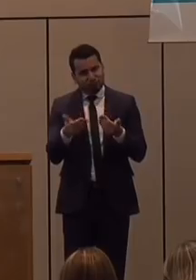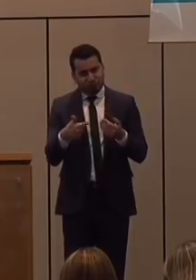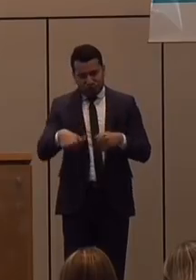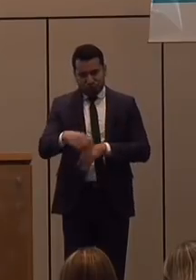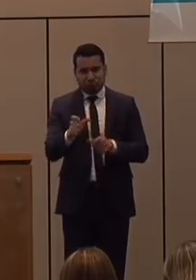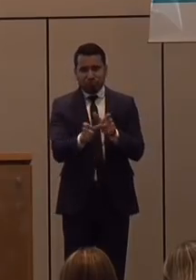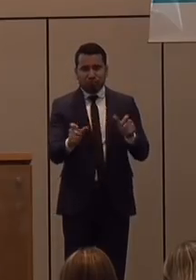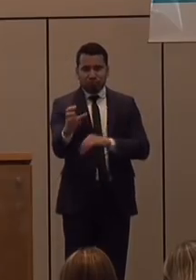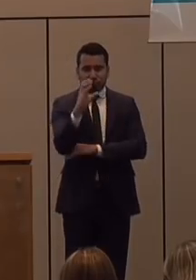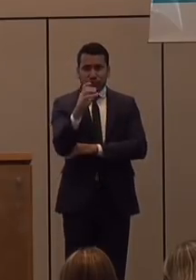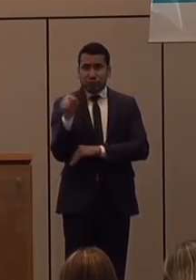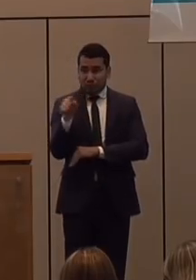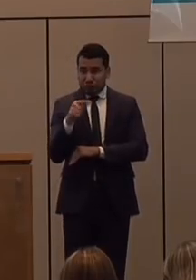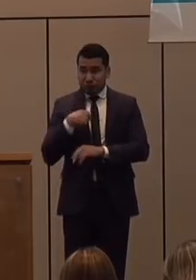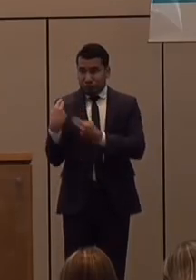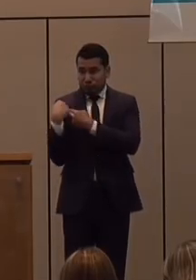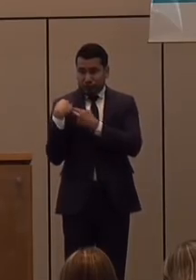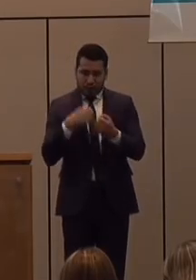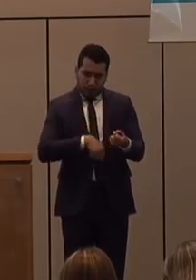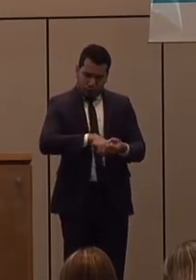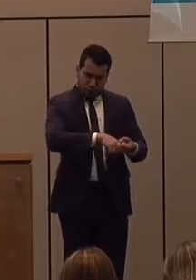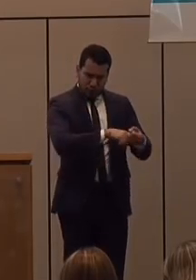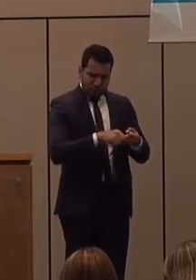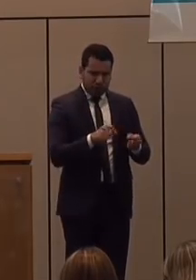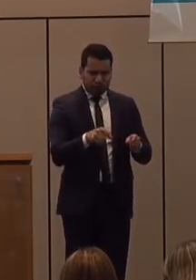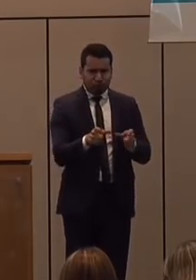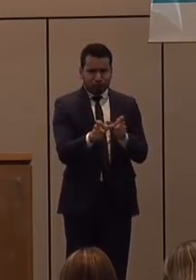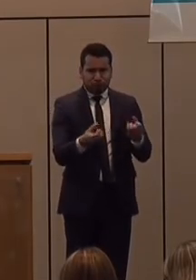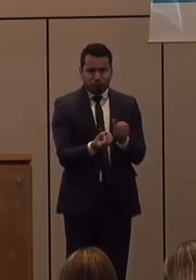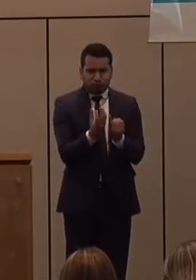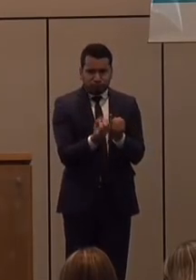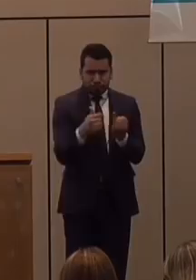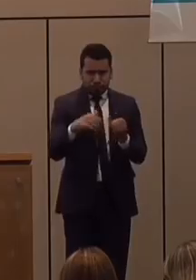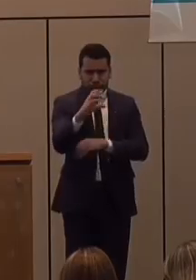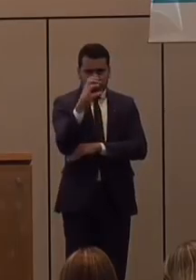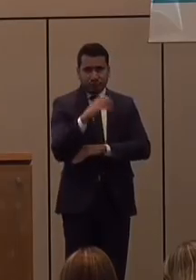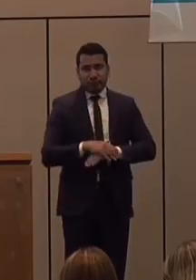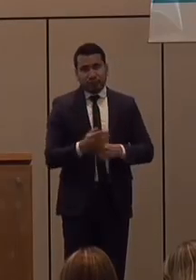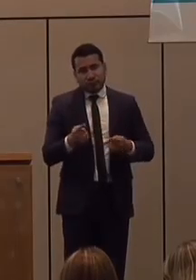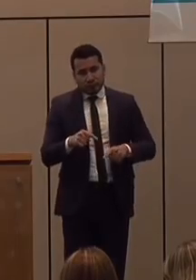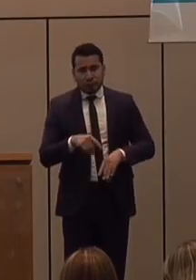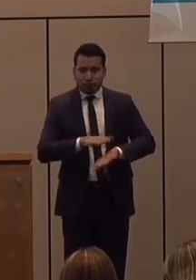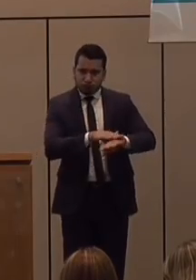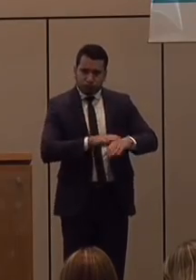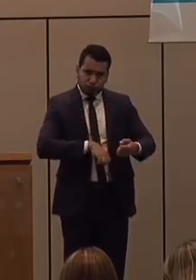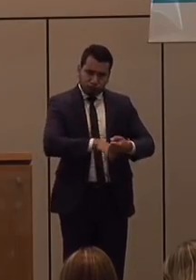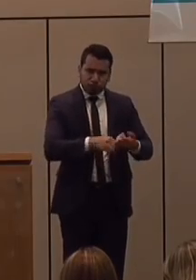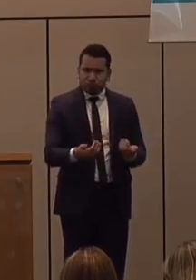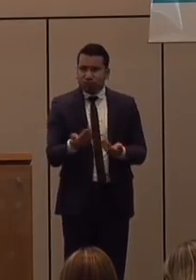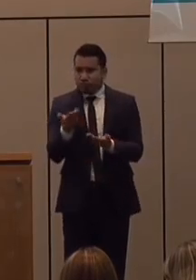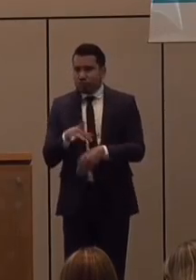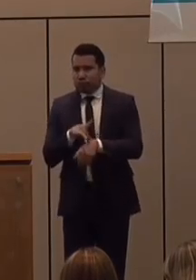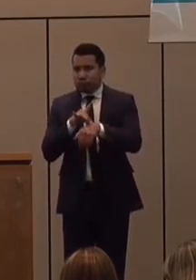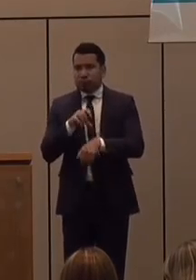fundamental apoyar a las industrias colombianas pero también incentivar las al tema exportaciones entonces doctor mario cómo